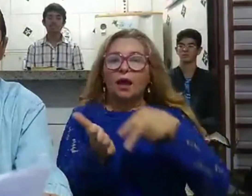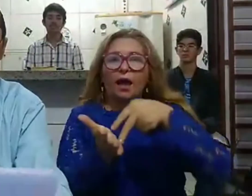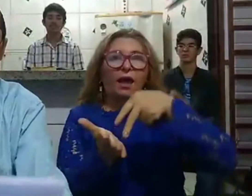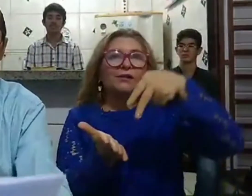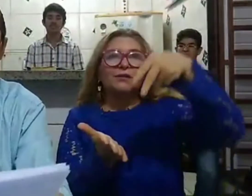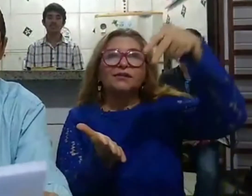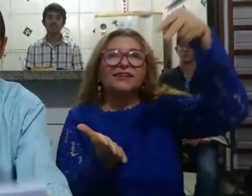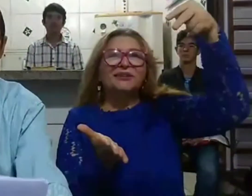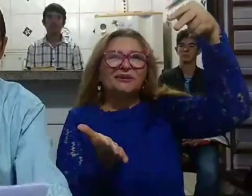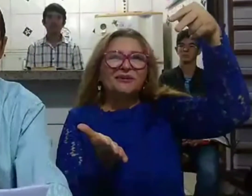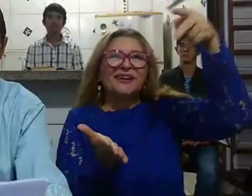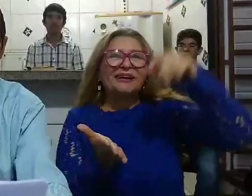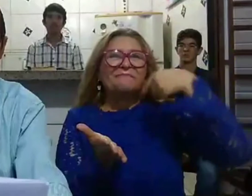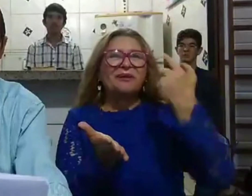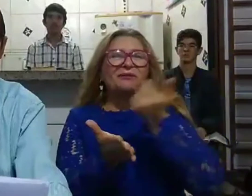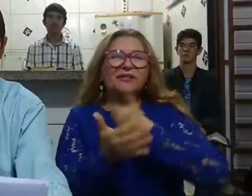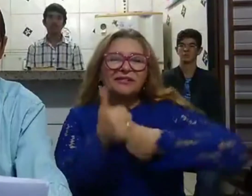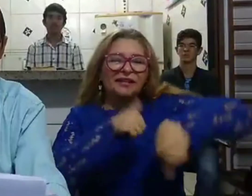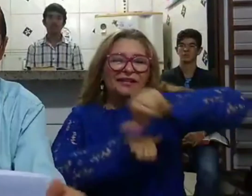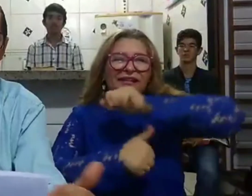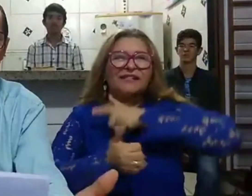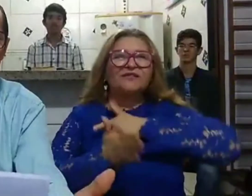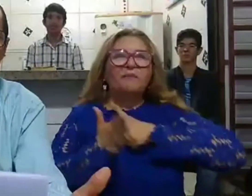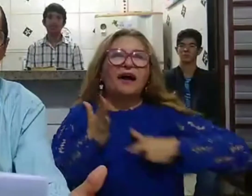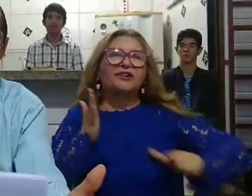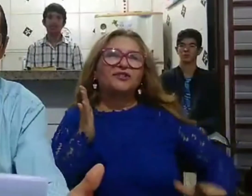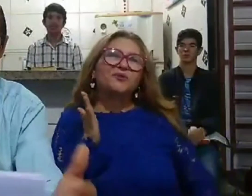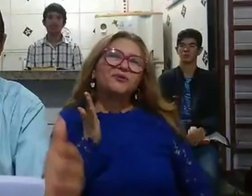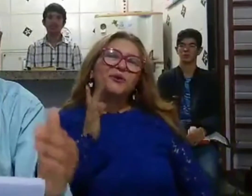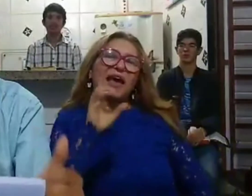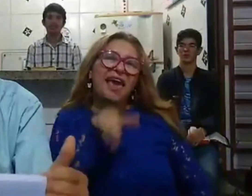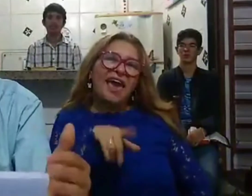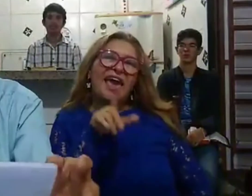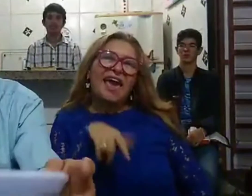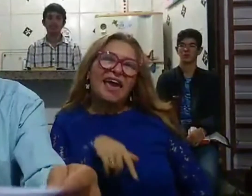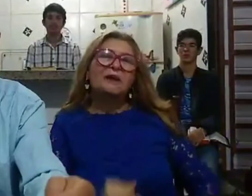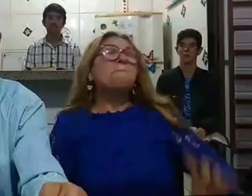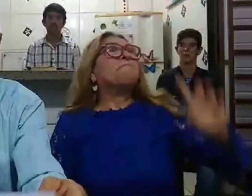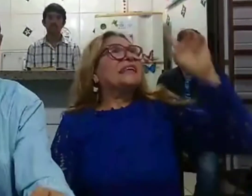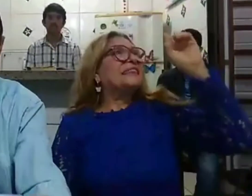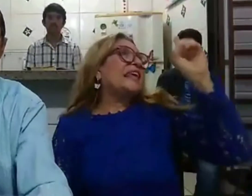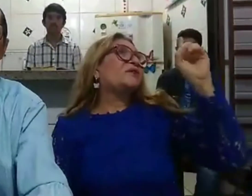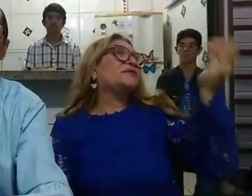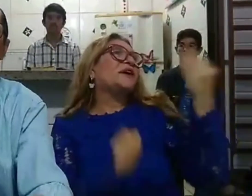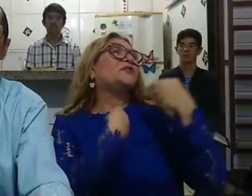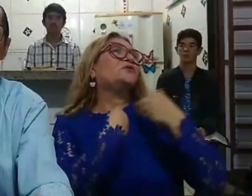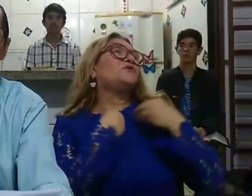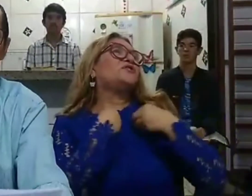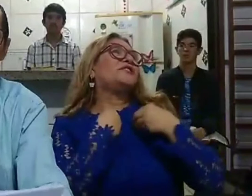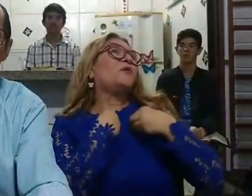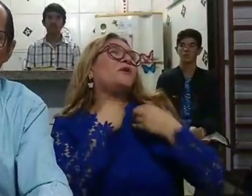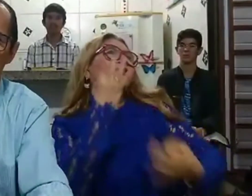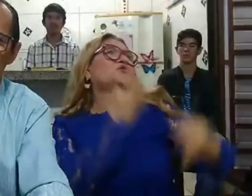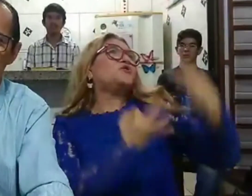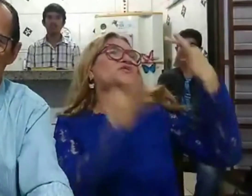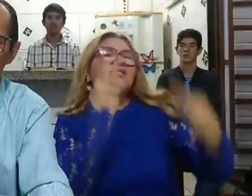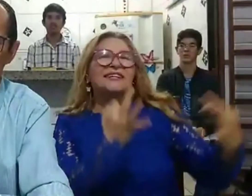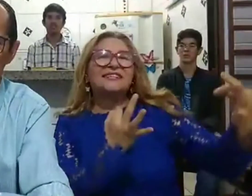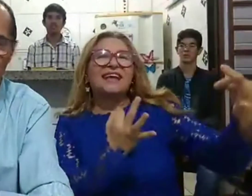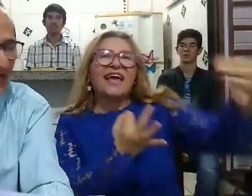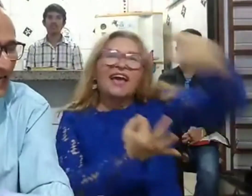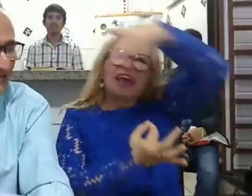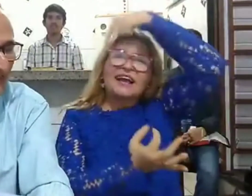causa da nossa justificação. Aquilo que eu já falei, que Deus em Cristo, ele nos declarou justo. Aqui